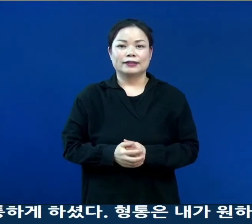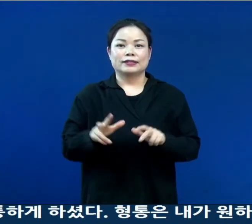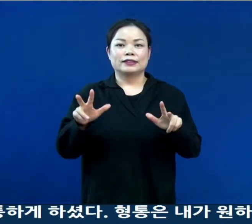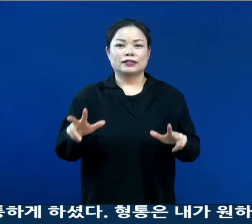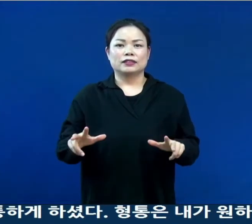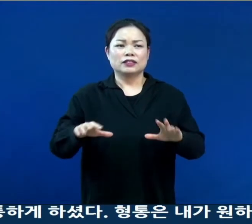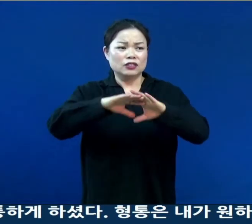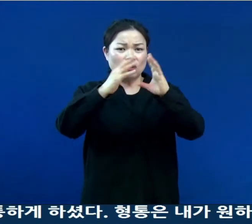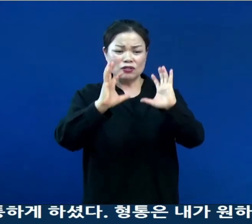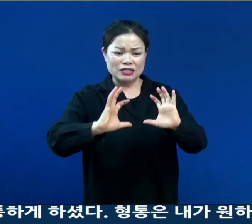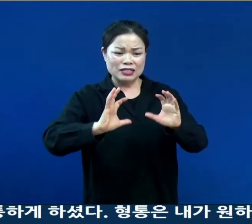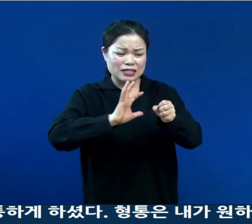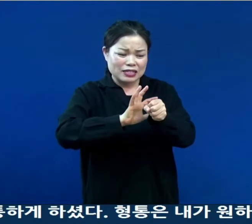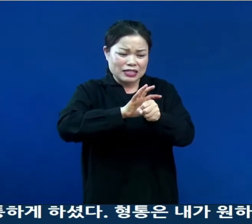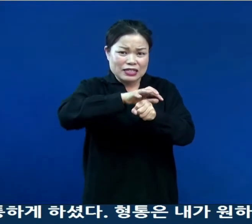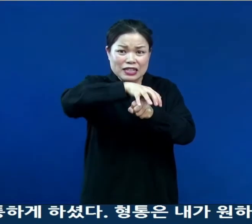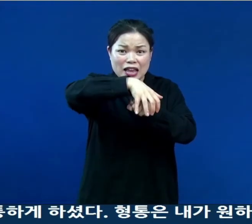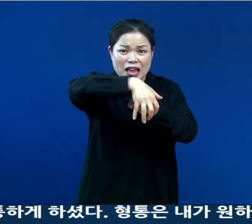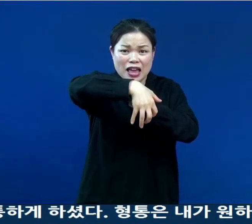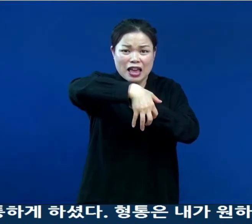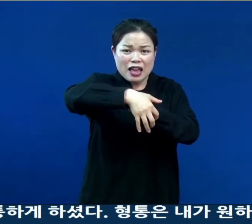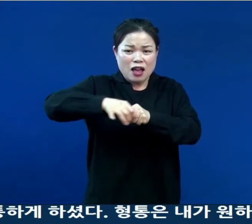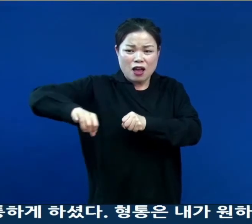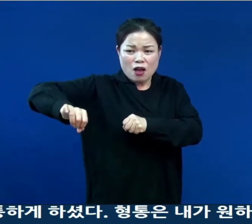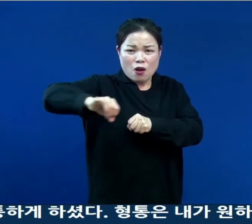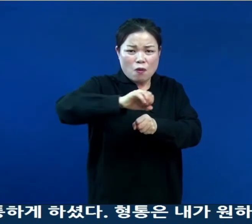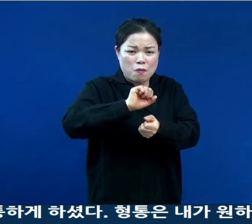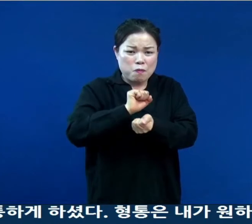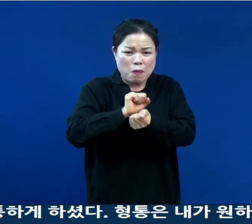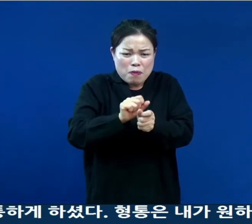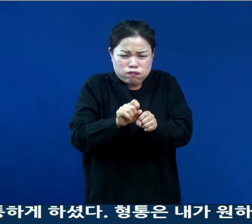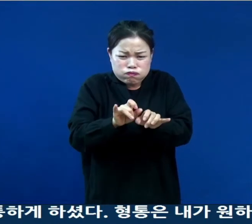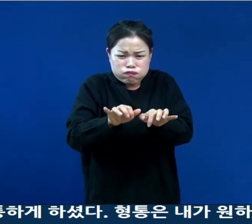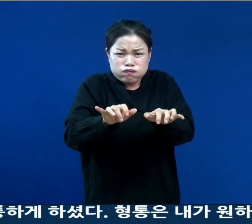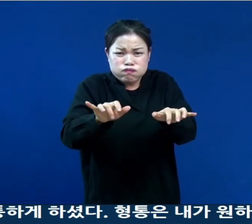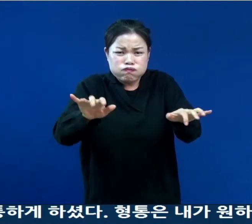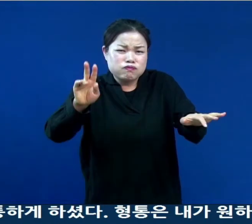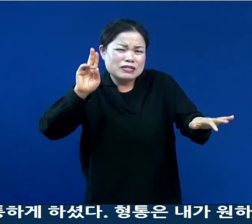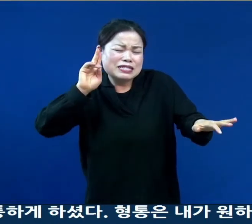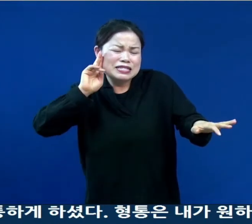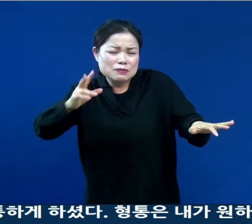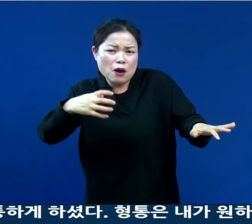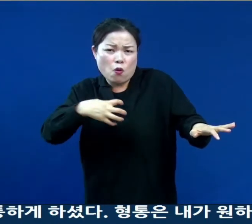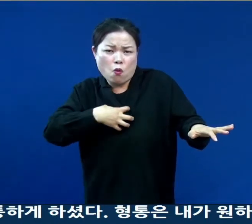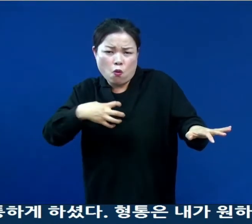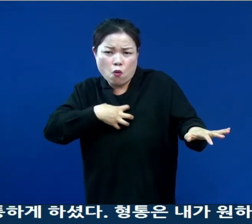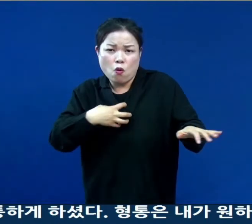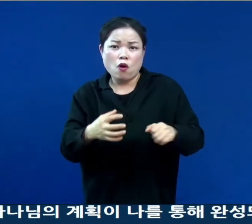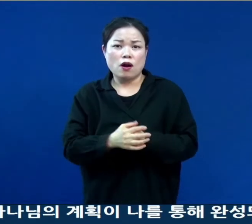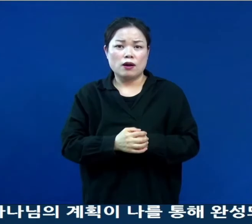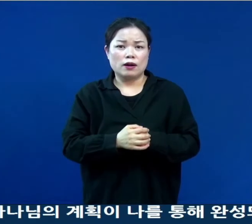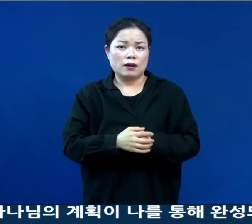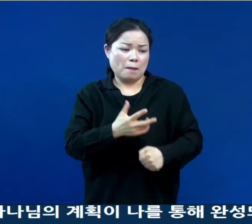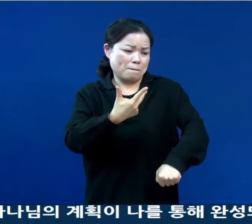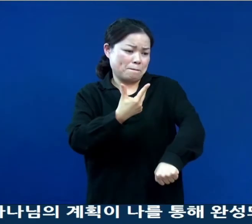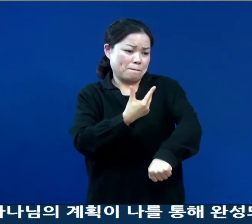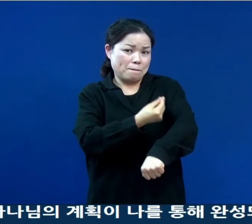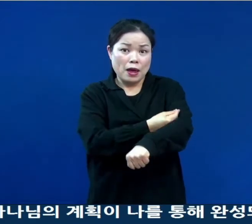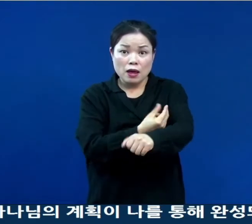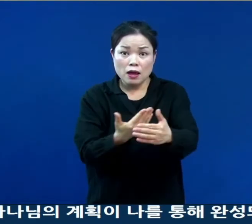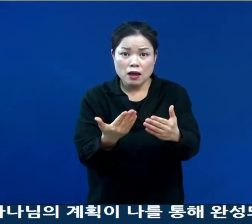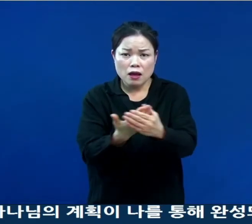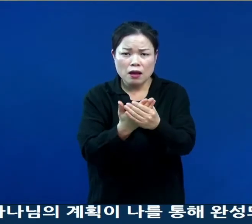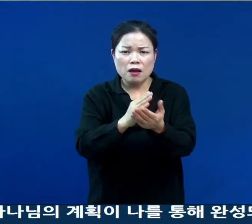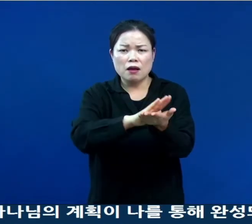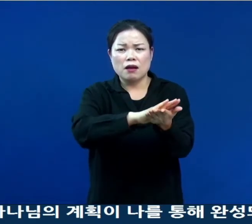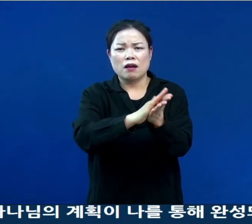지금 전 세계가 팬데믹 상황 속에서 총체적인 난국을 당하고 있습니다. 백신이 개발되니까